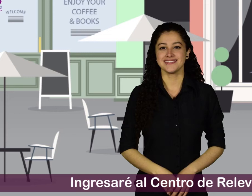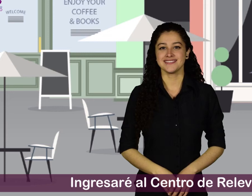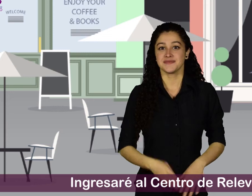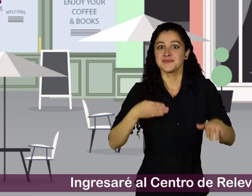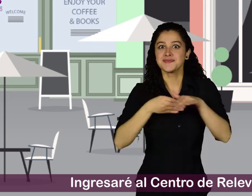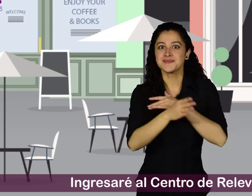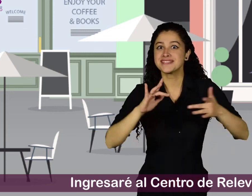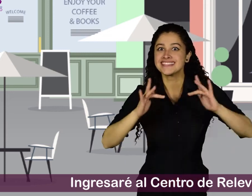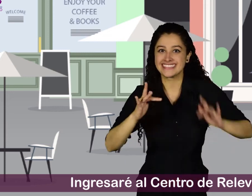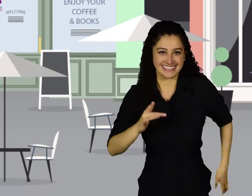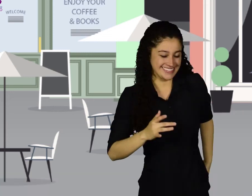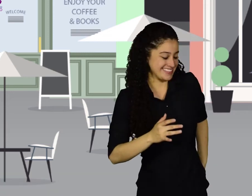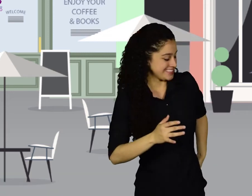Ingresaré al centro de relevo.